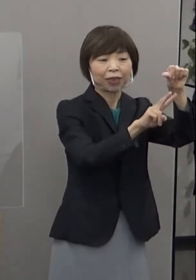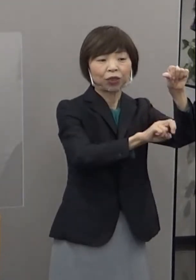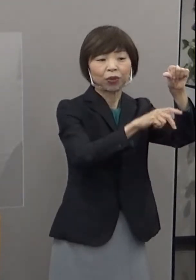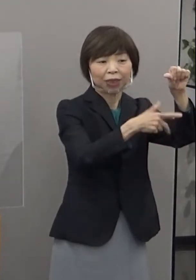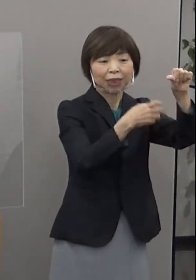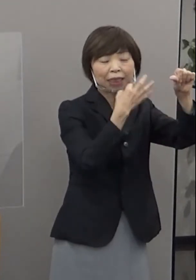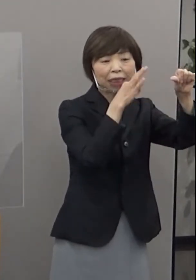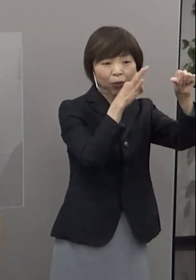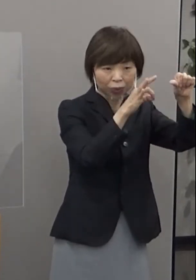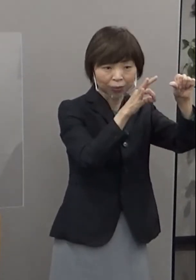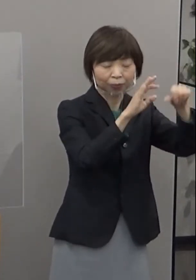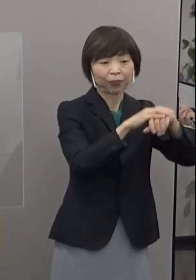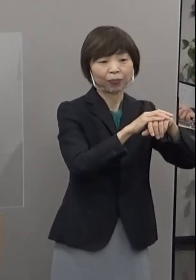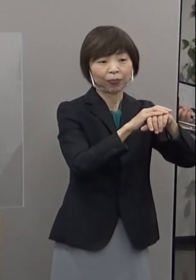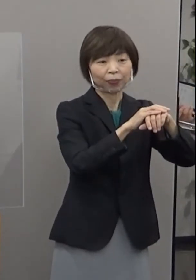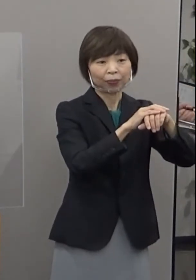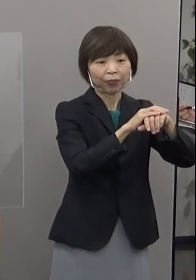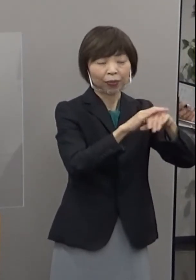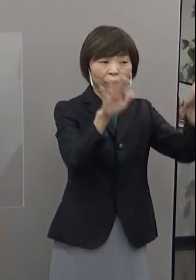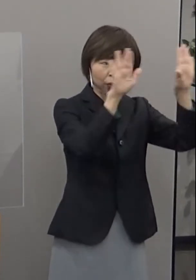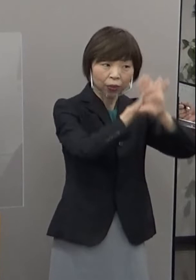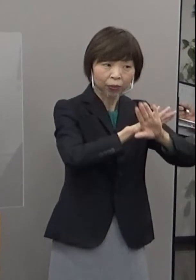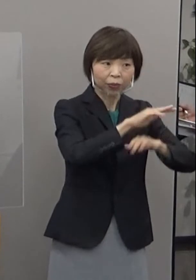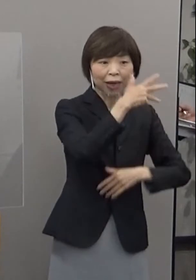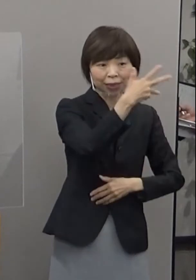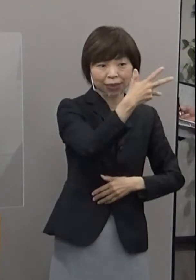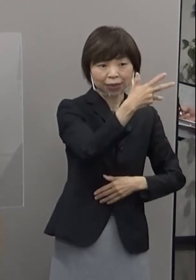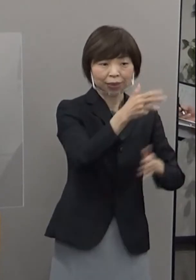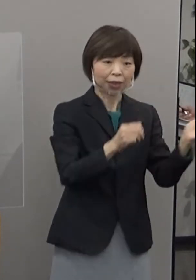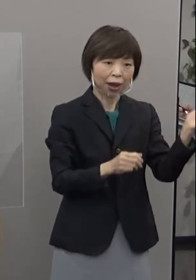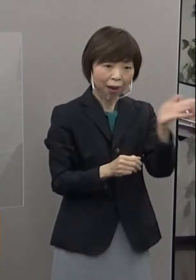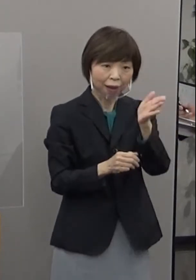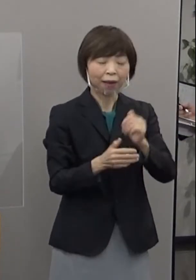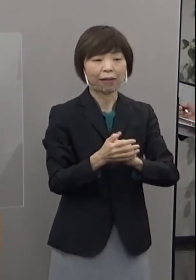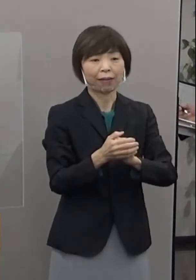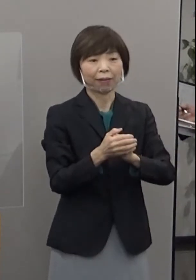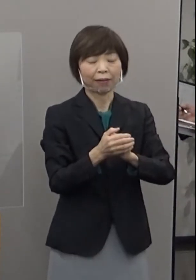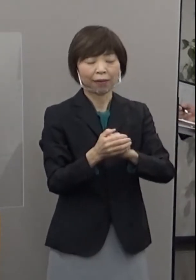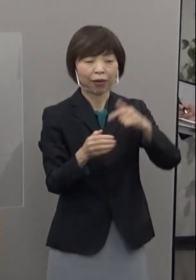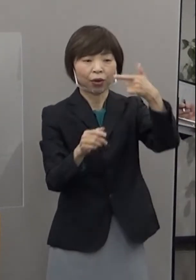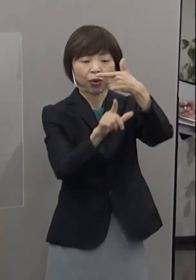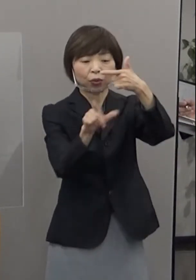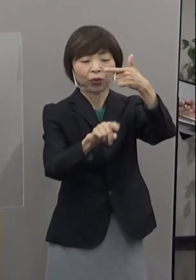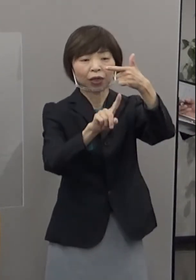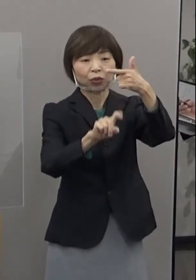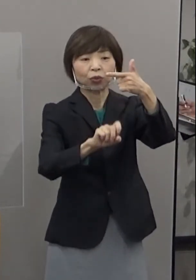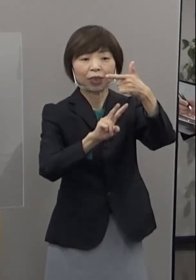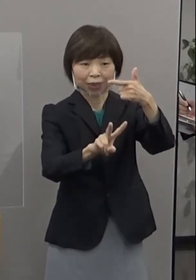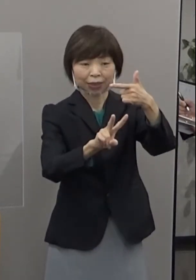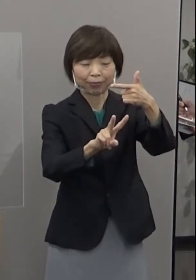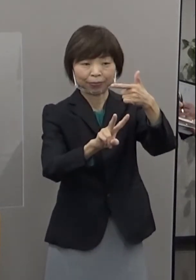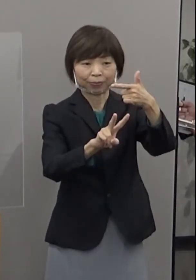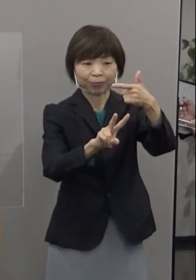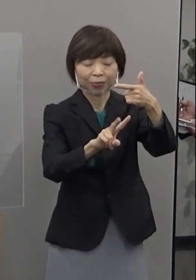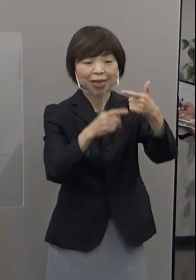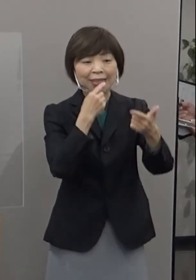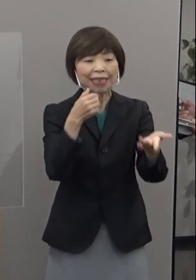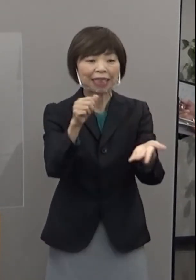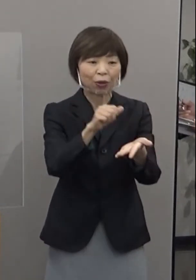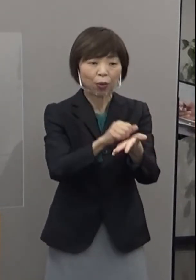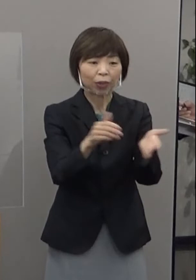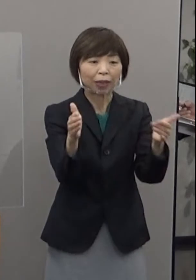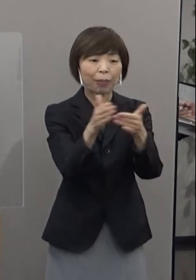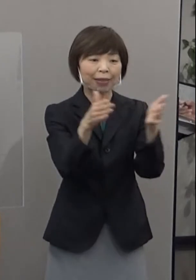日の金曜日20時から6月の12日日曜日まで